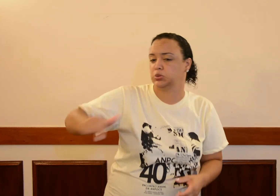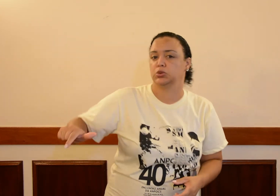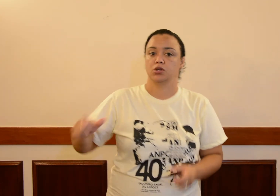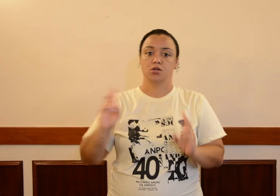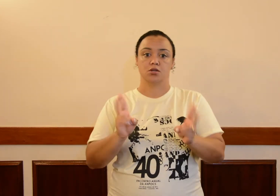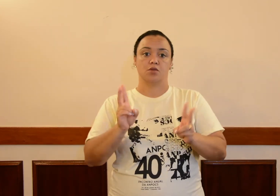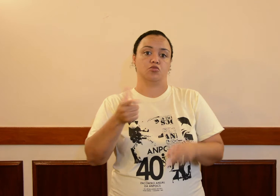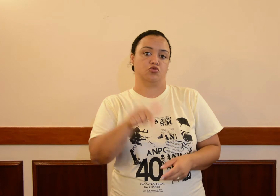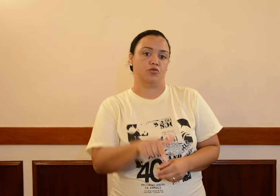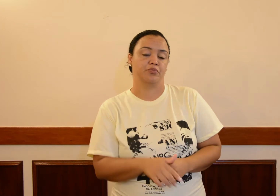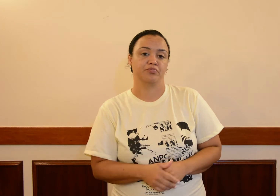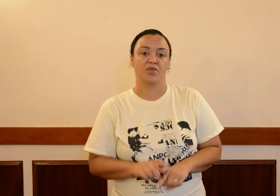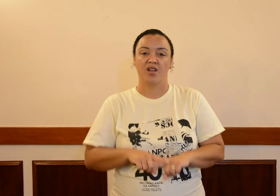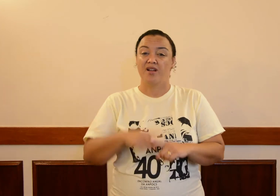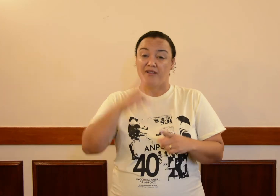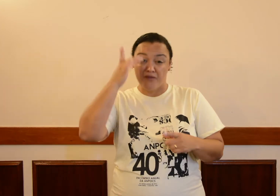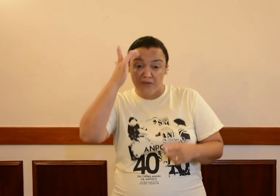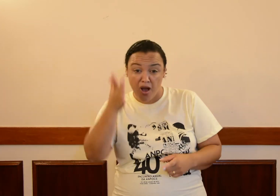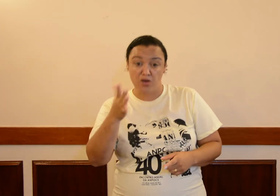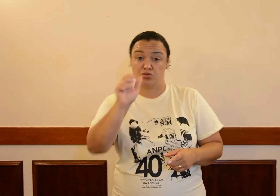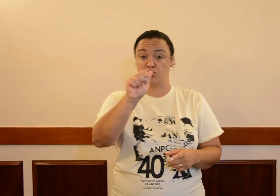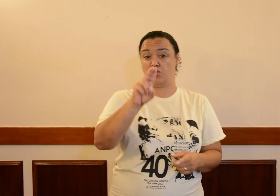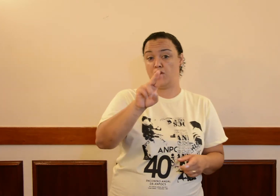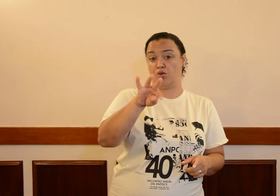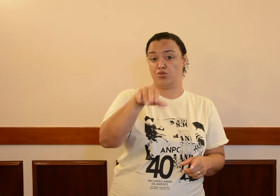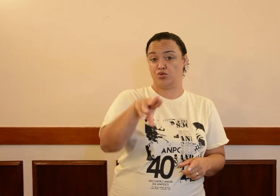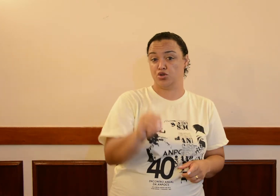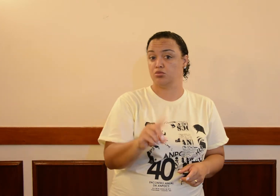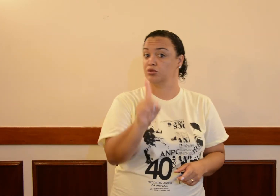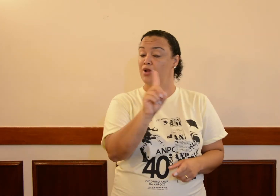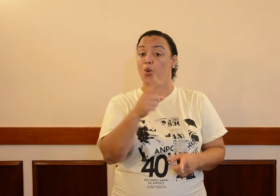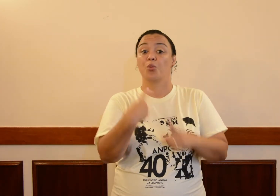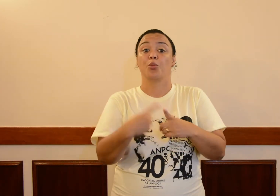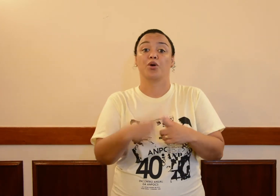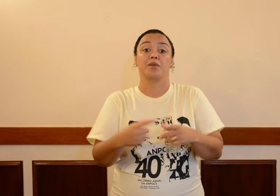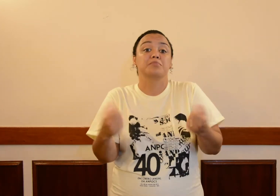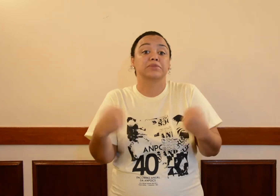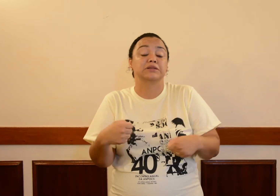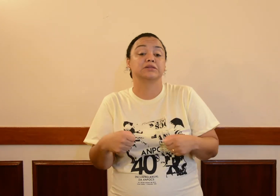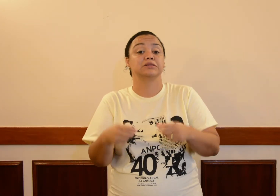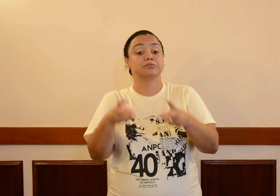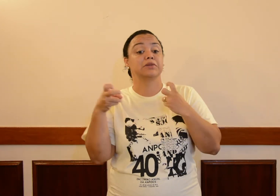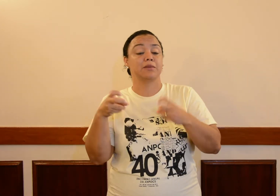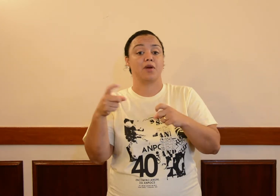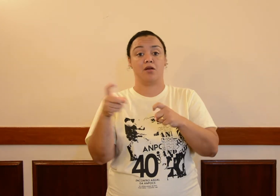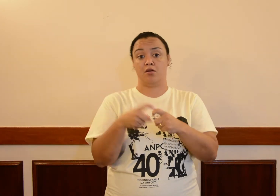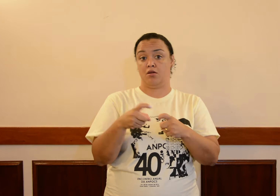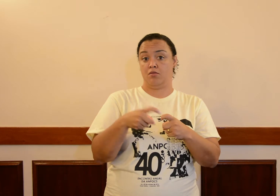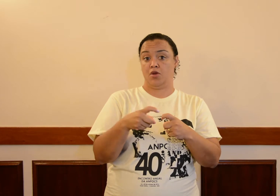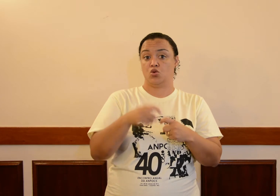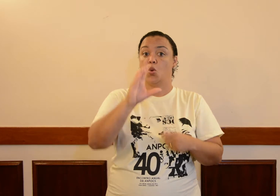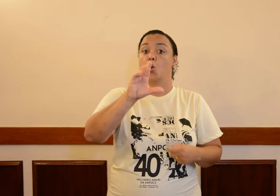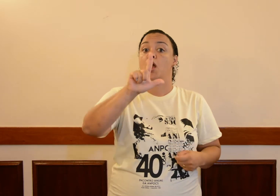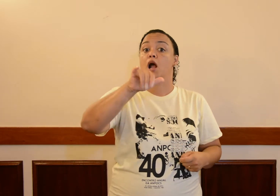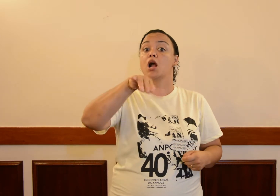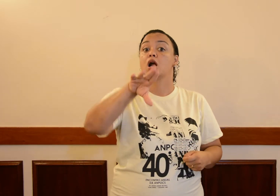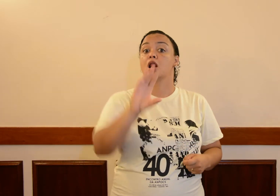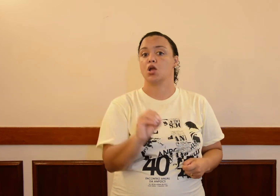um diagnóstico simples de se fazer, diz Clara, porque é clínico. A observação em loco, a observação de